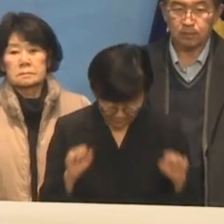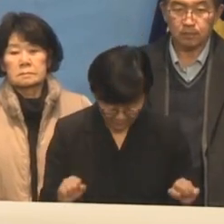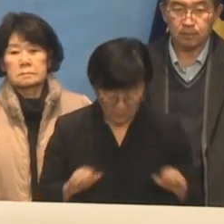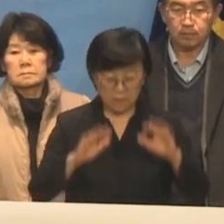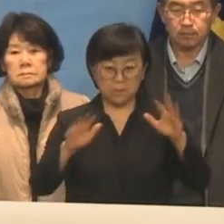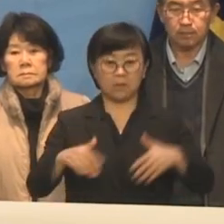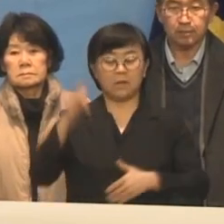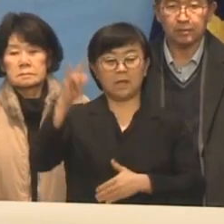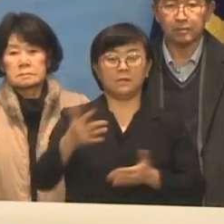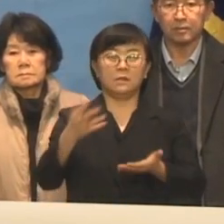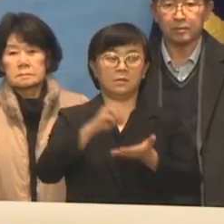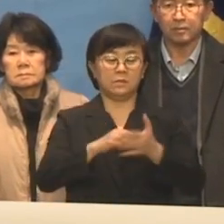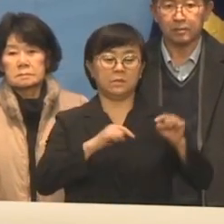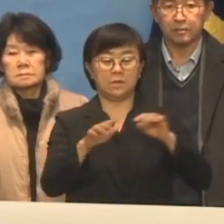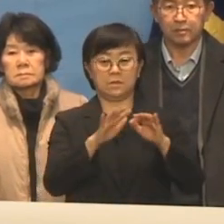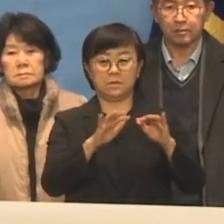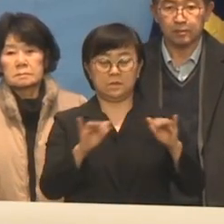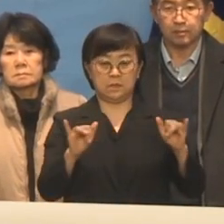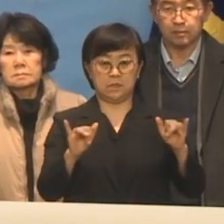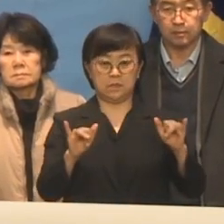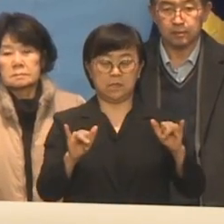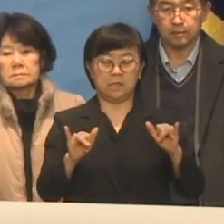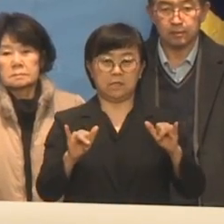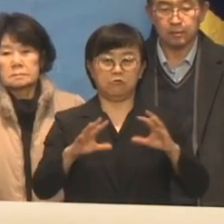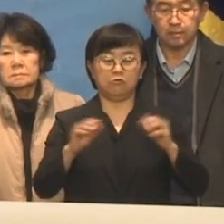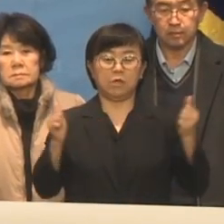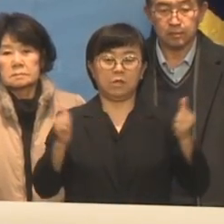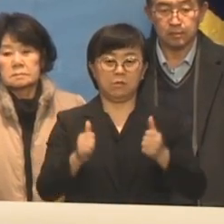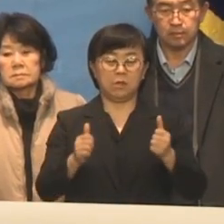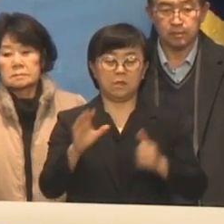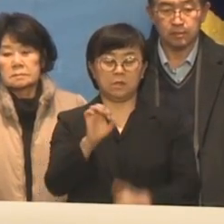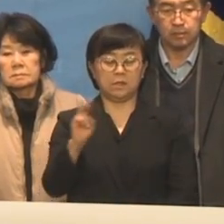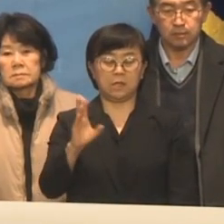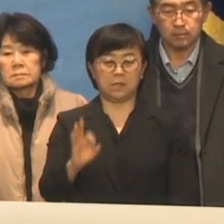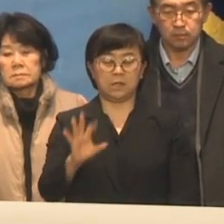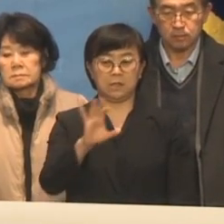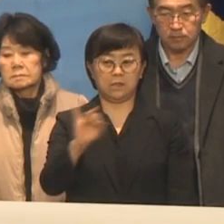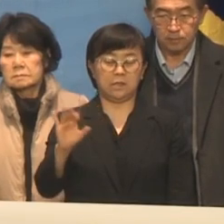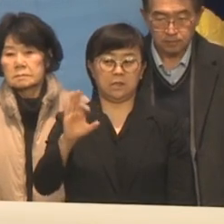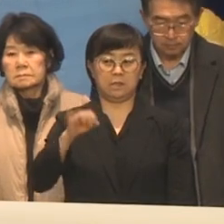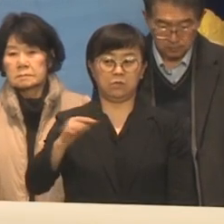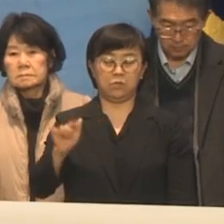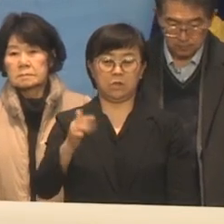안녕하십니까. 바람과 해를 담은 정치 더불어민주당 국회의원 양이원영 인사드립니다.